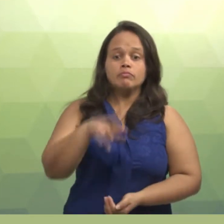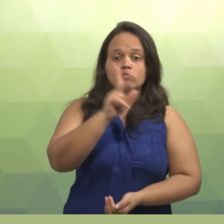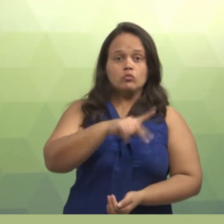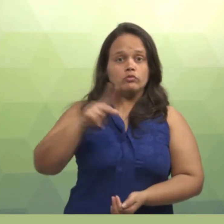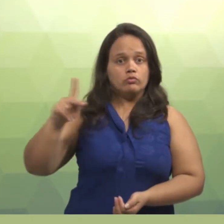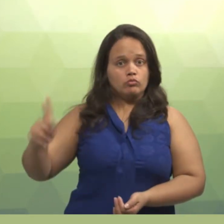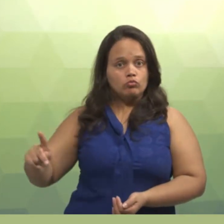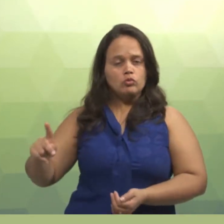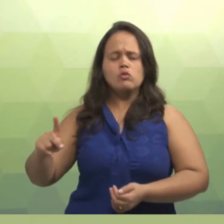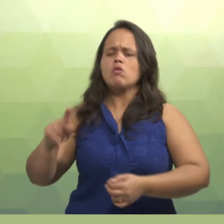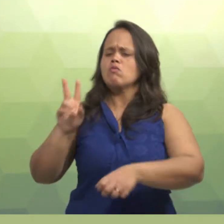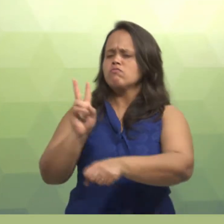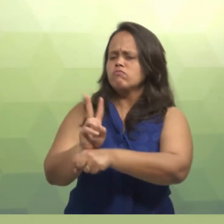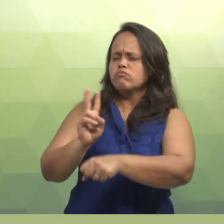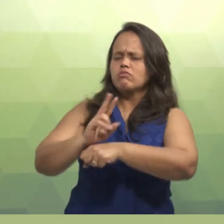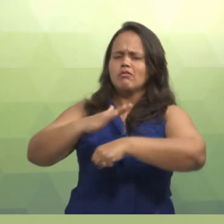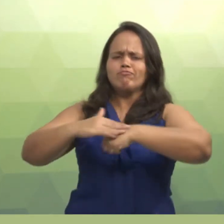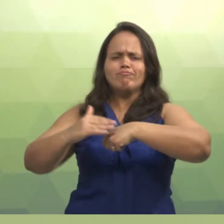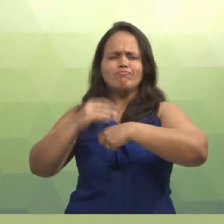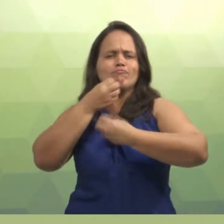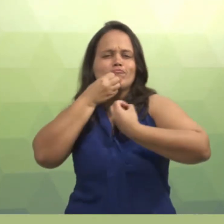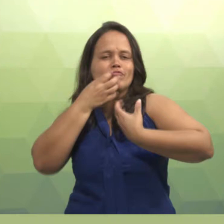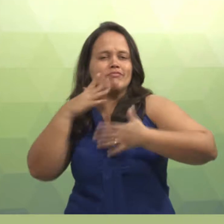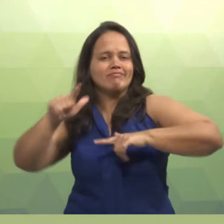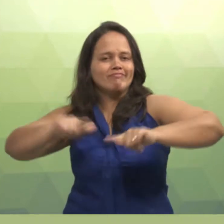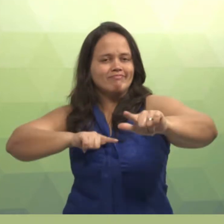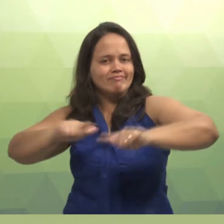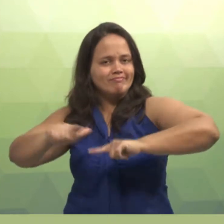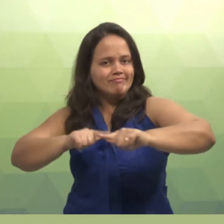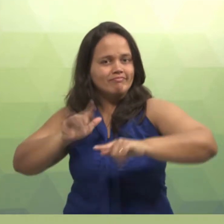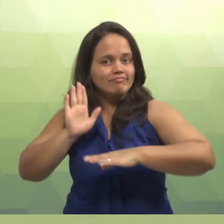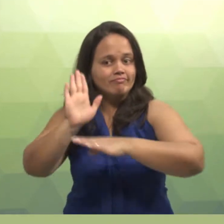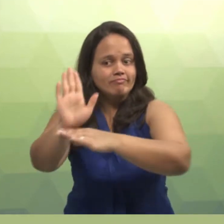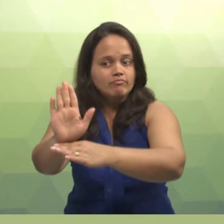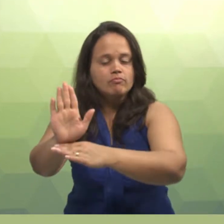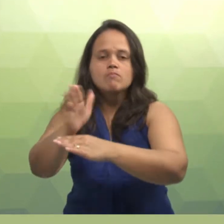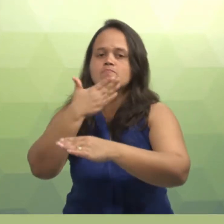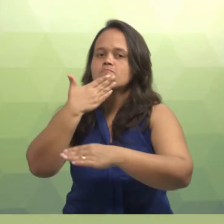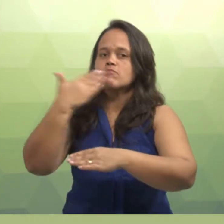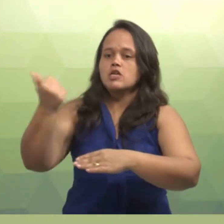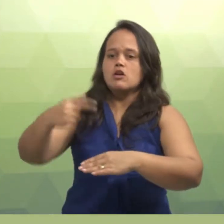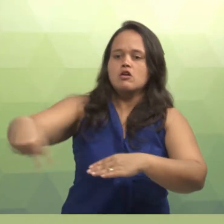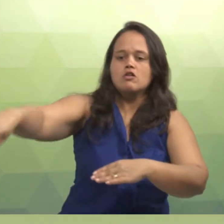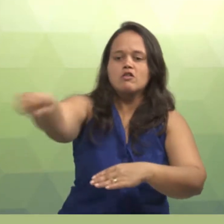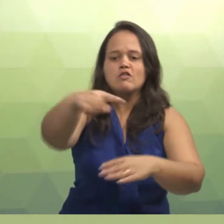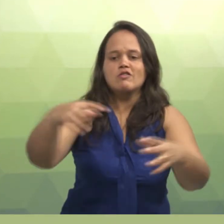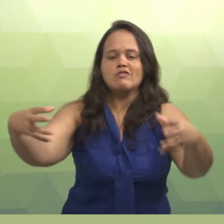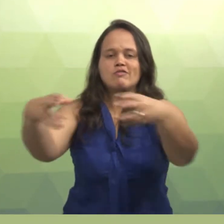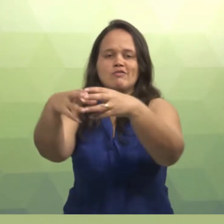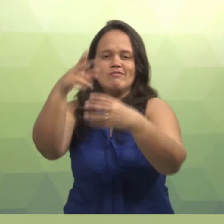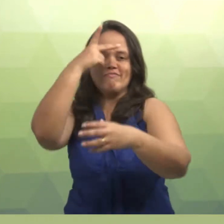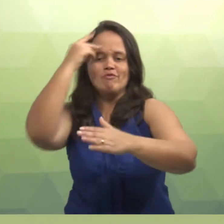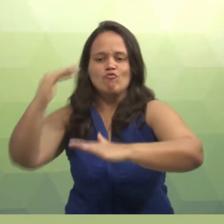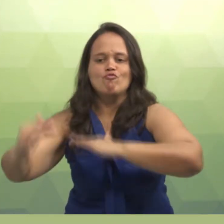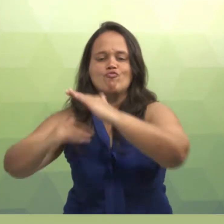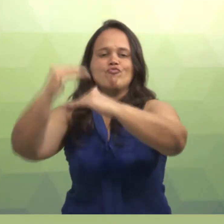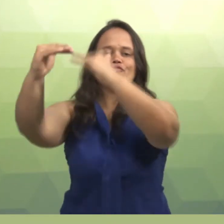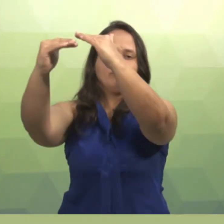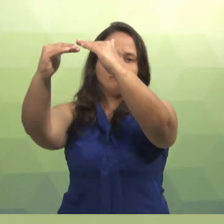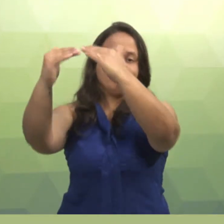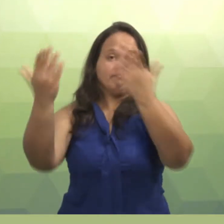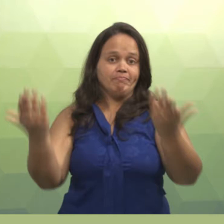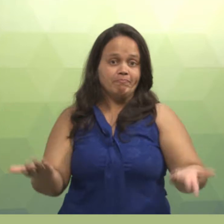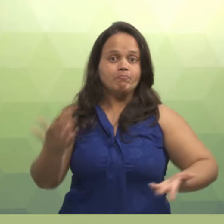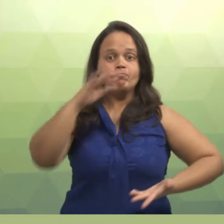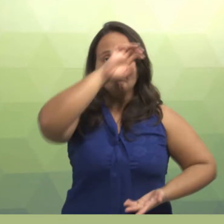mais contribuirá para o grupo de pessoas que ajudou a formar. A ética é parte integrante da competência